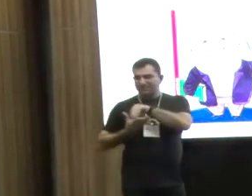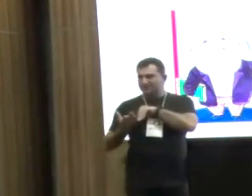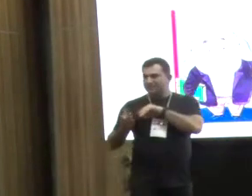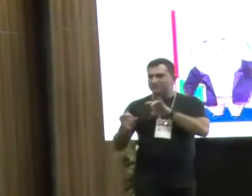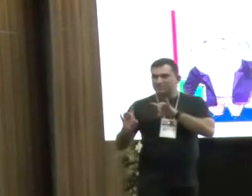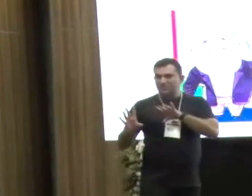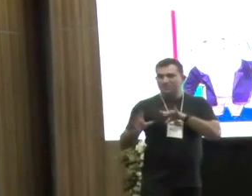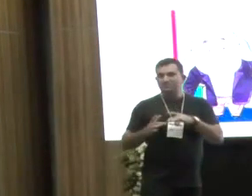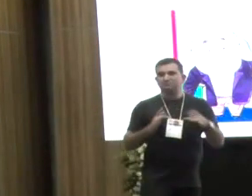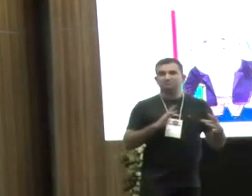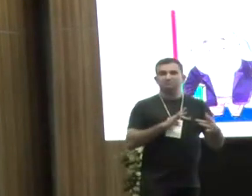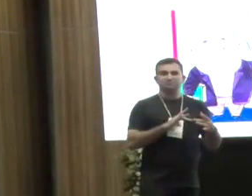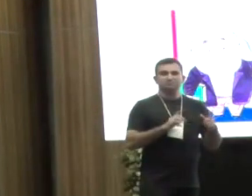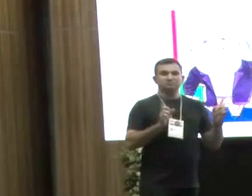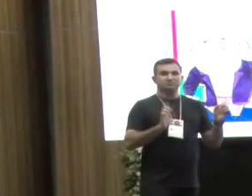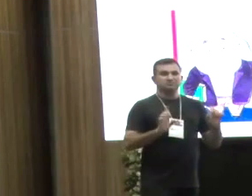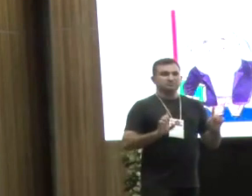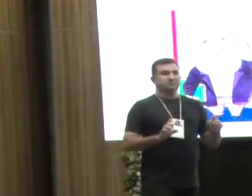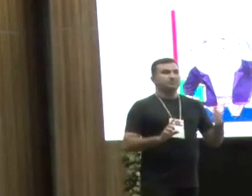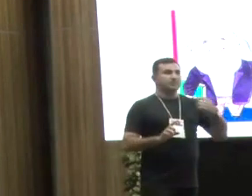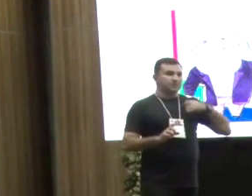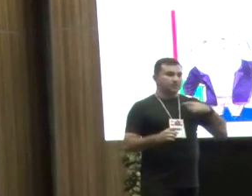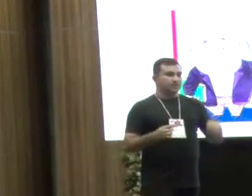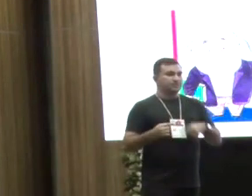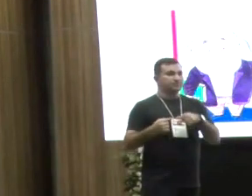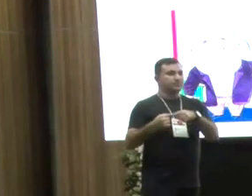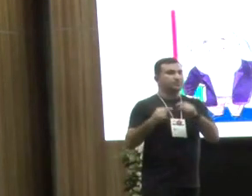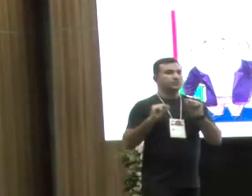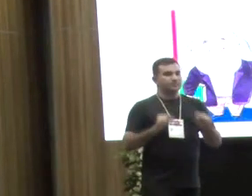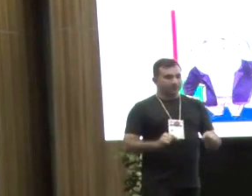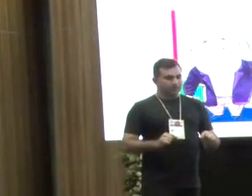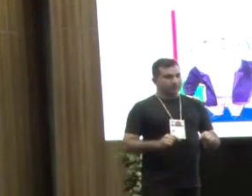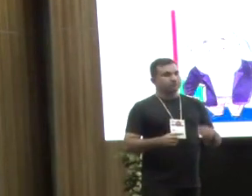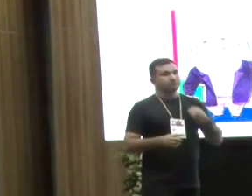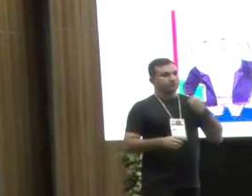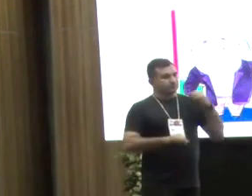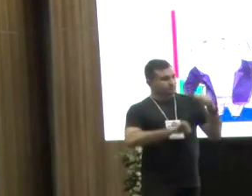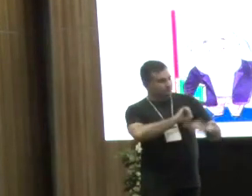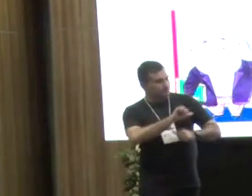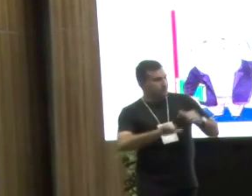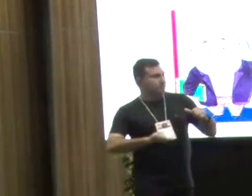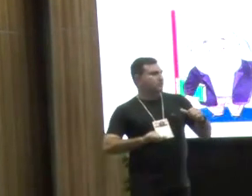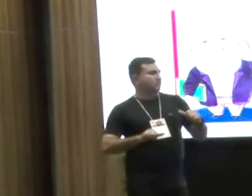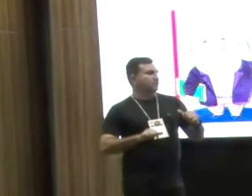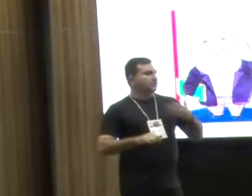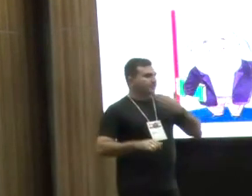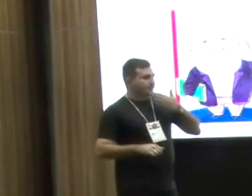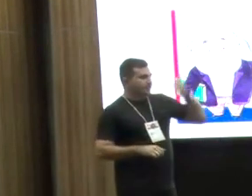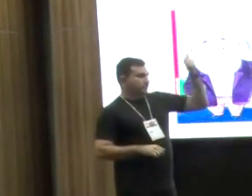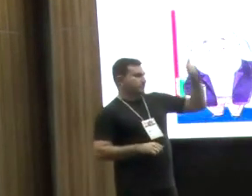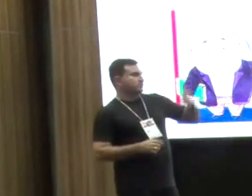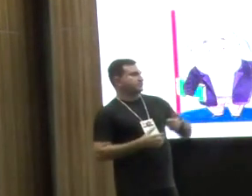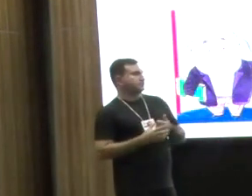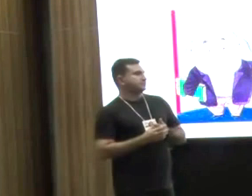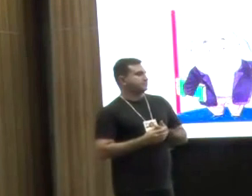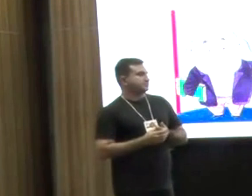ele. Eu constato para mudar, para fazer melhor.